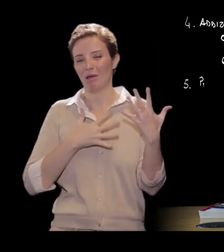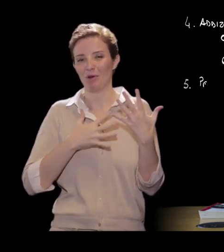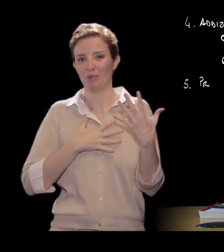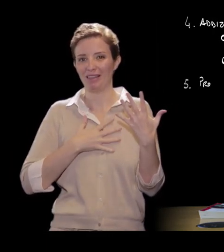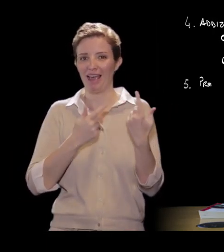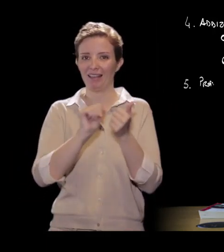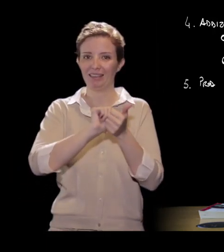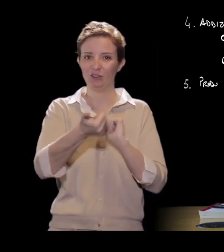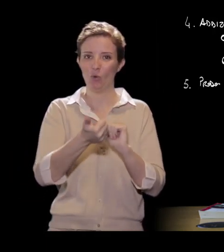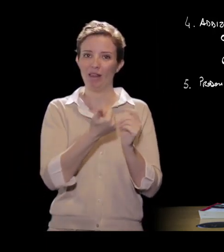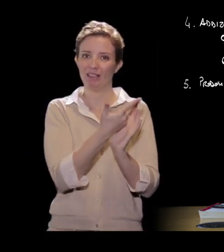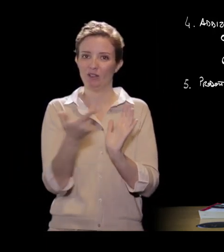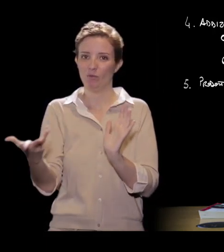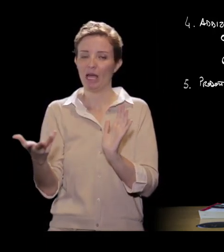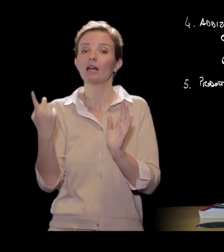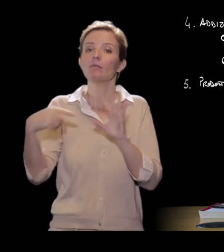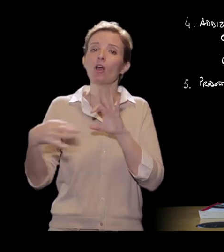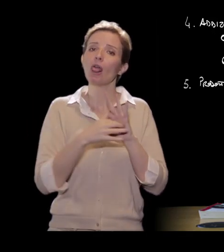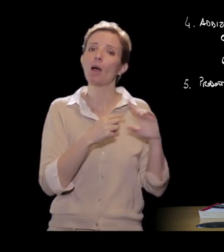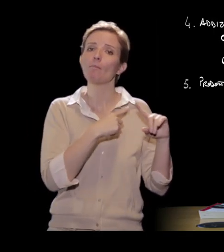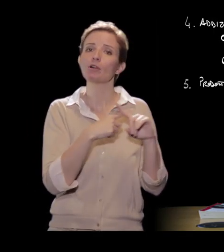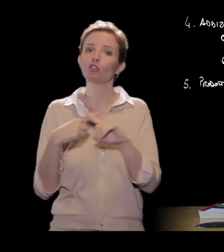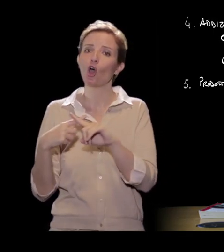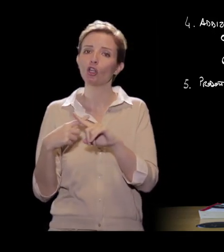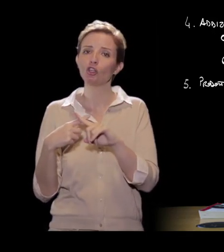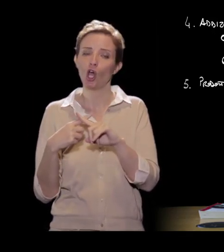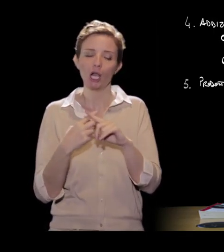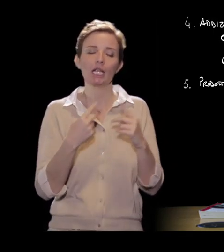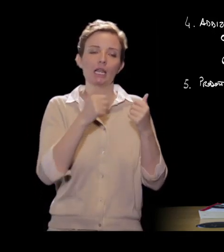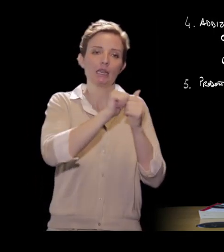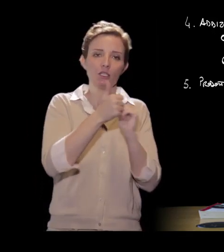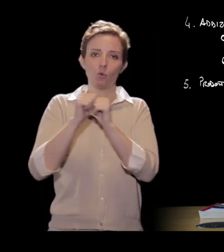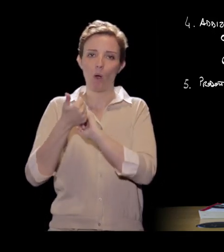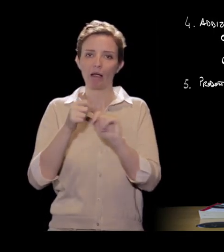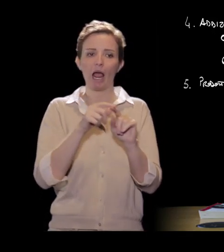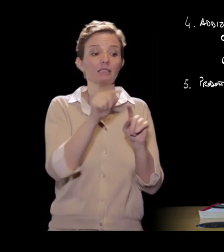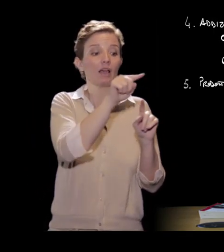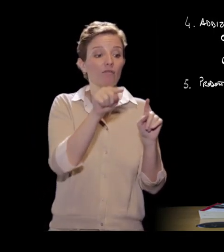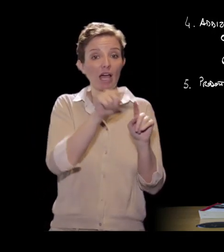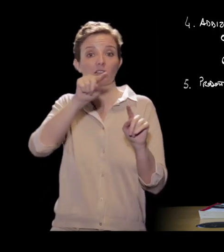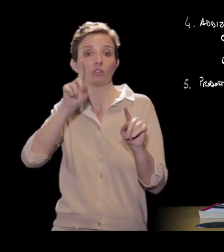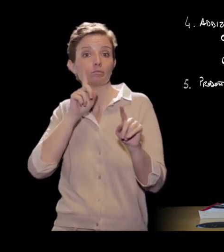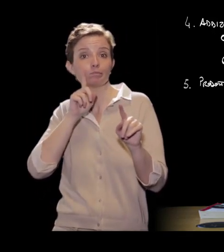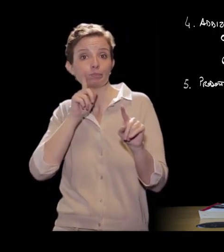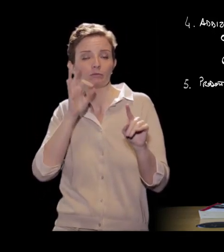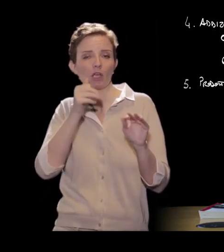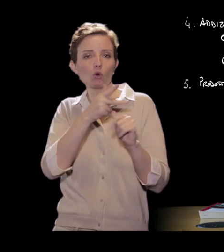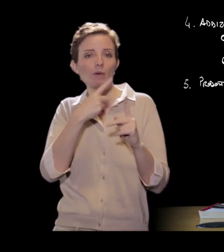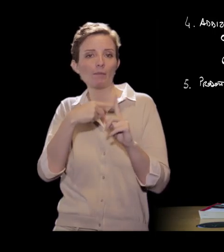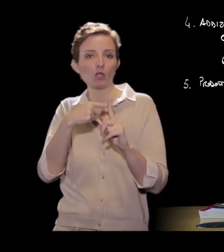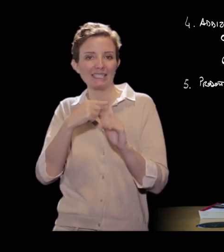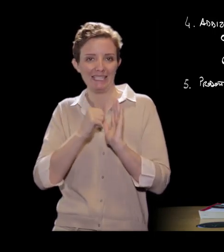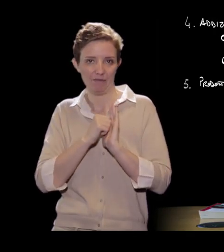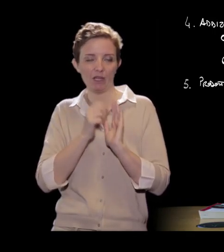prodotto di disuguaglianze dello stesso verso fra numeri positivi quindi